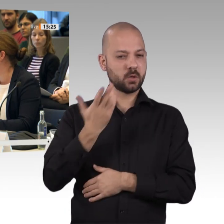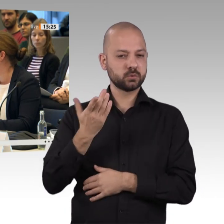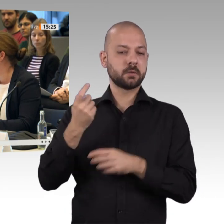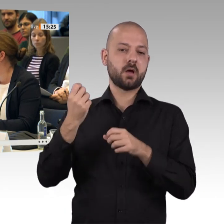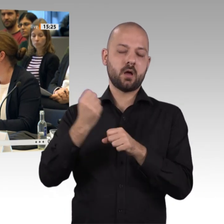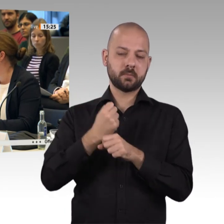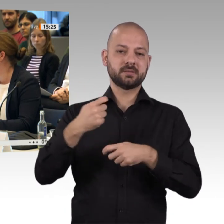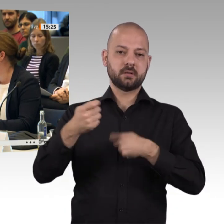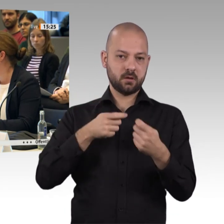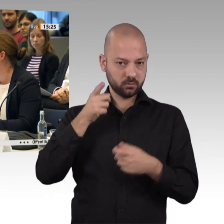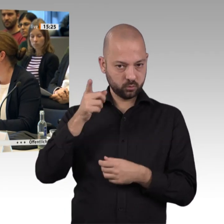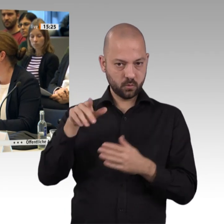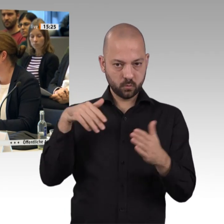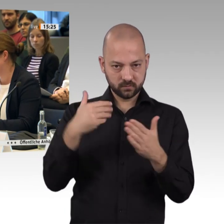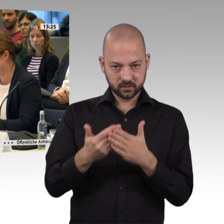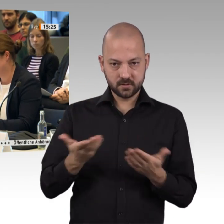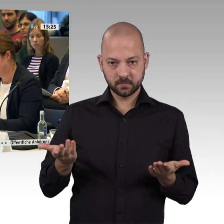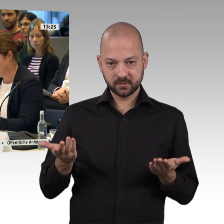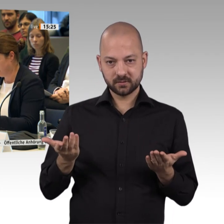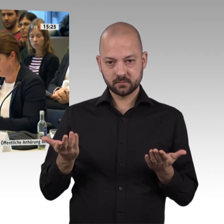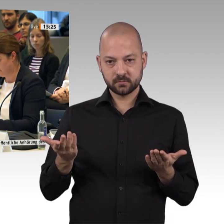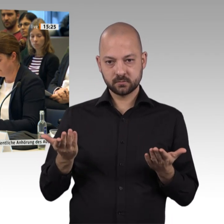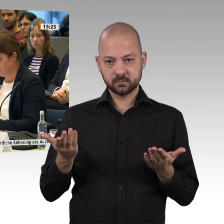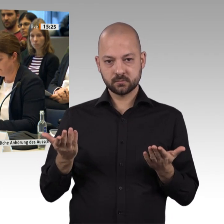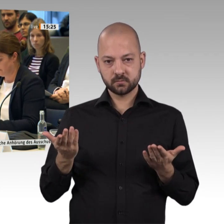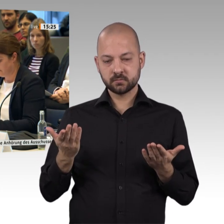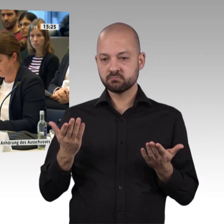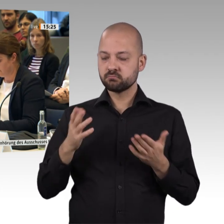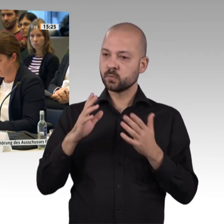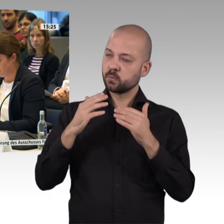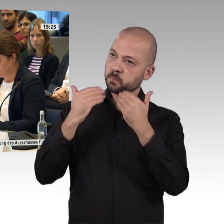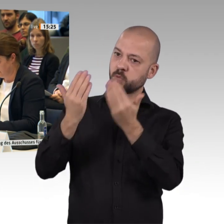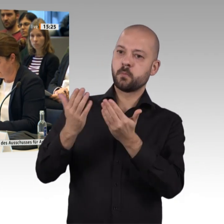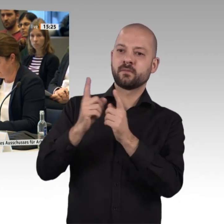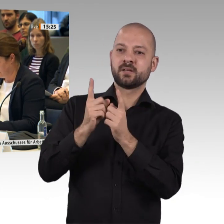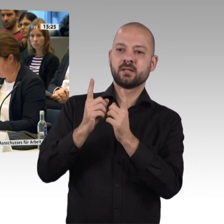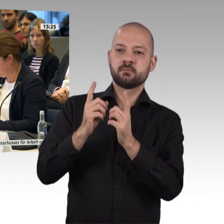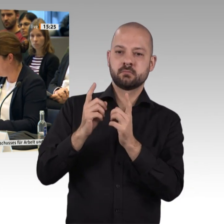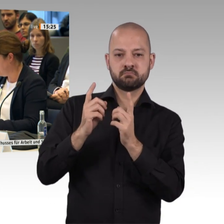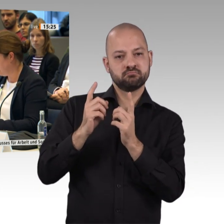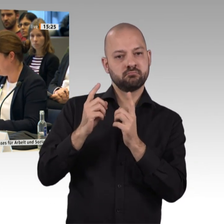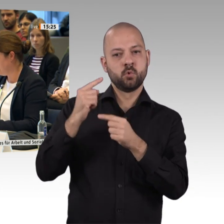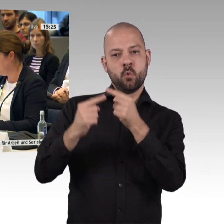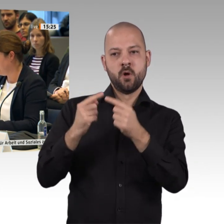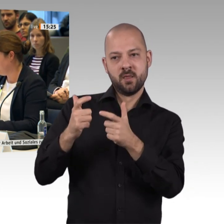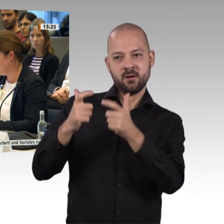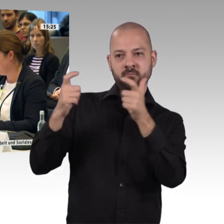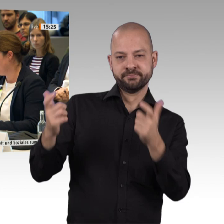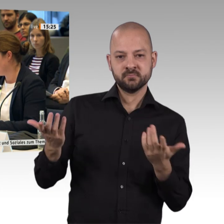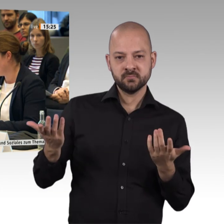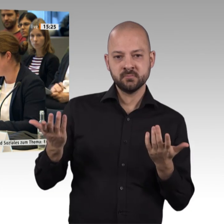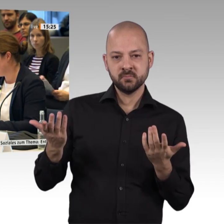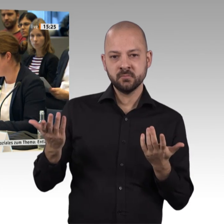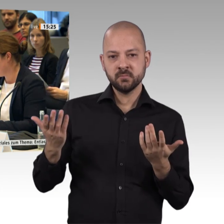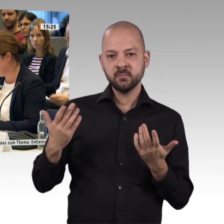werden praktisch bei der Umsetzung des Budgets für Ausbildung unerlässlich sein. Und wenn man sich das Zusammenwirken noch mal genauer anschaut, dann,